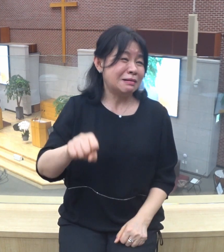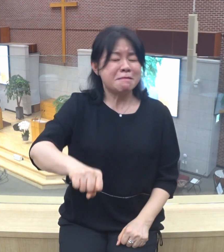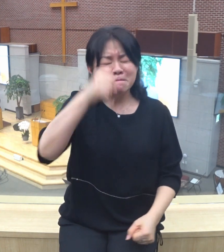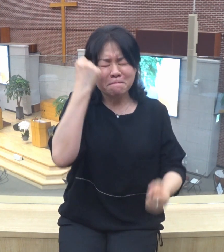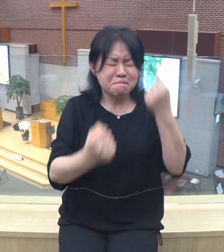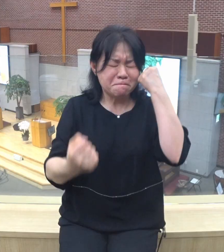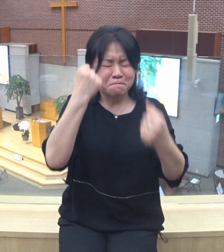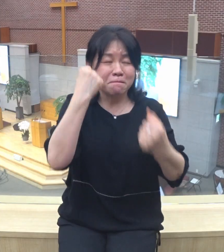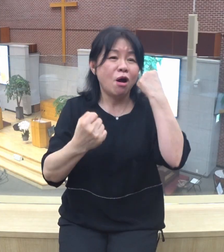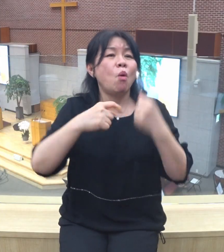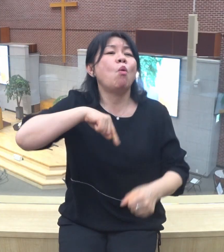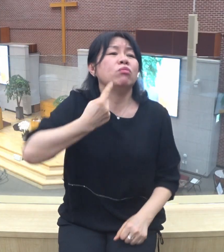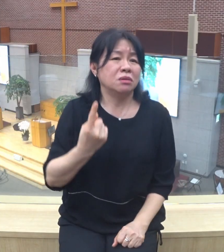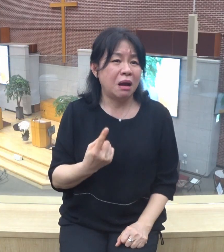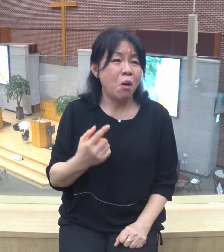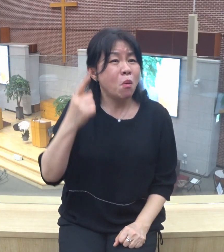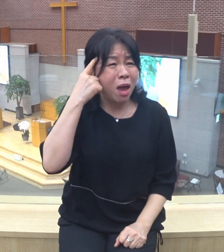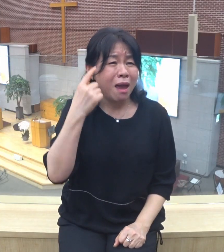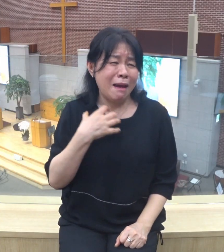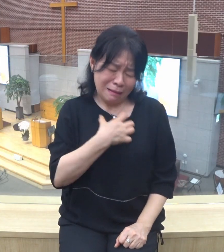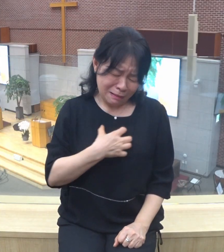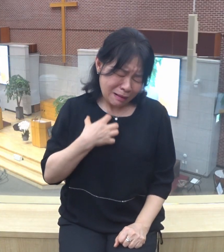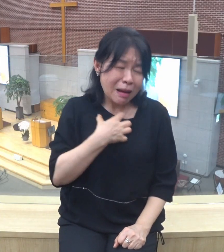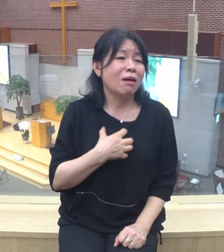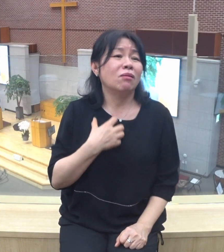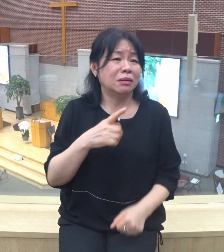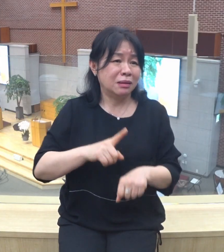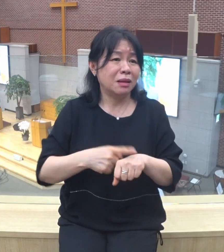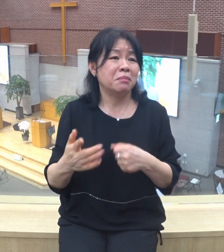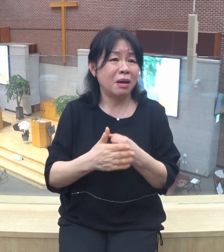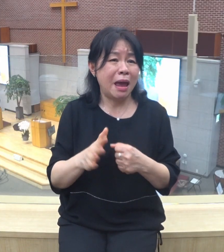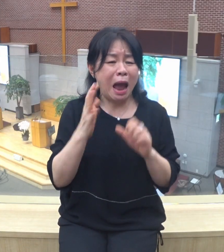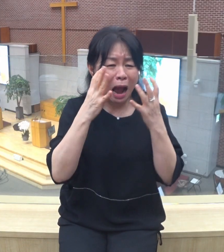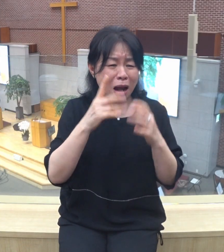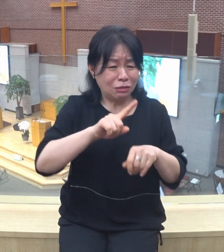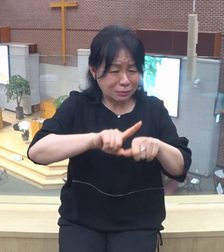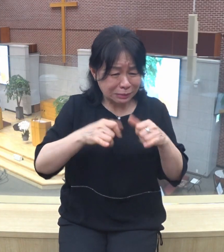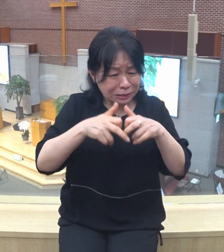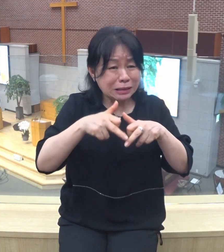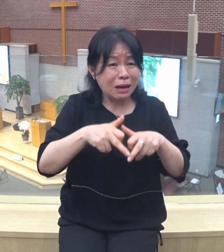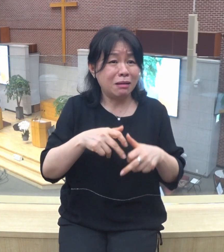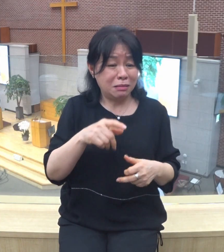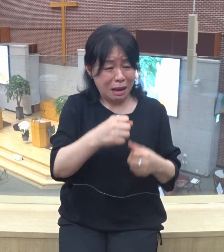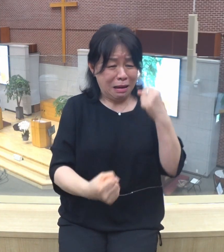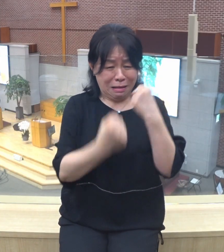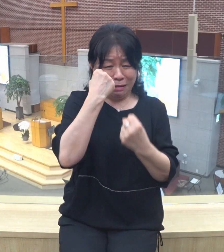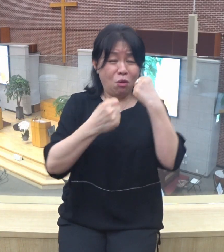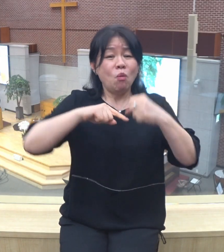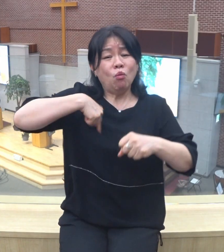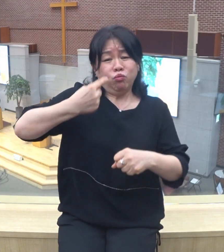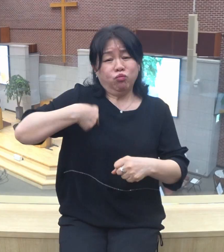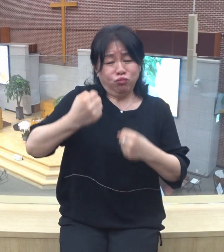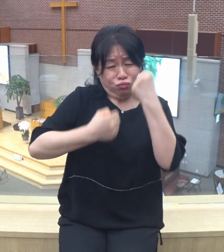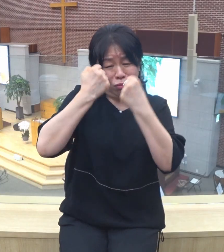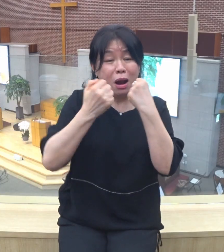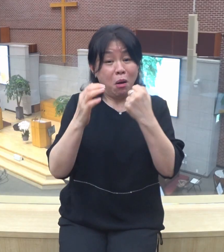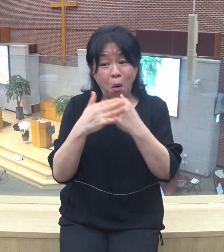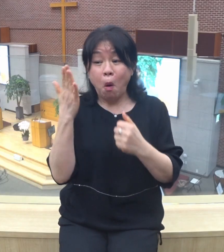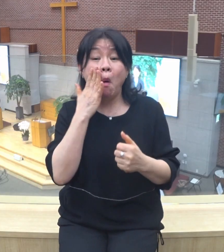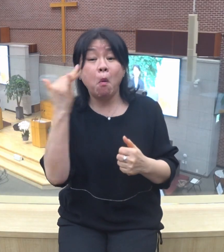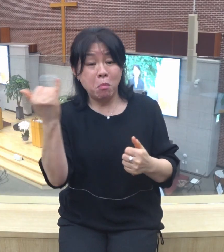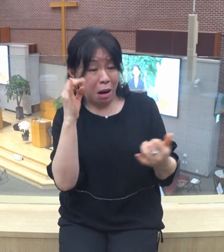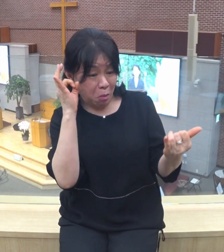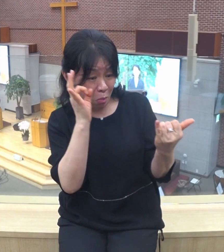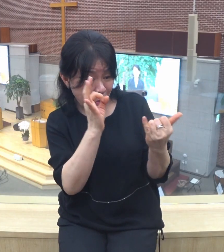것입니다. 스스로를 때리고 학대하는 것입니다. 그때 언니가 가장 고통스러워합니다.